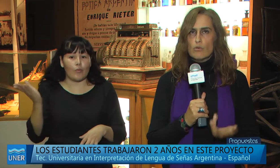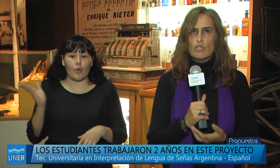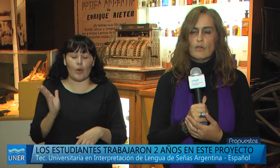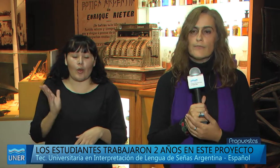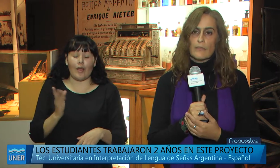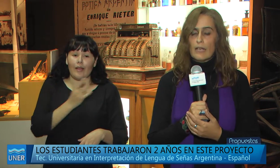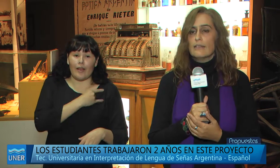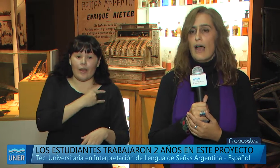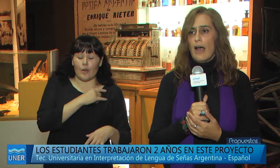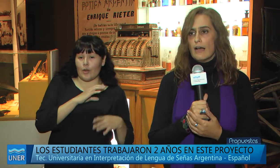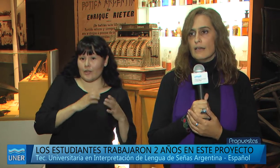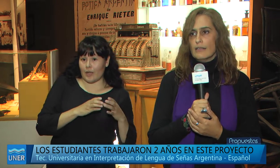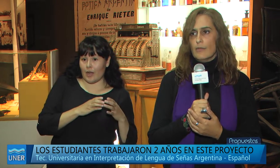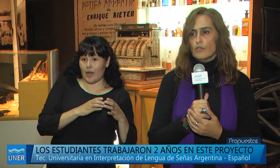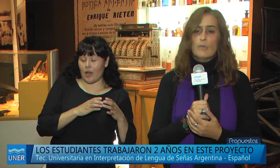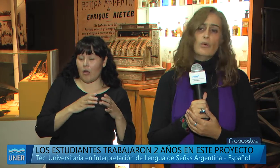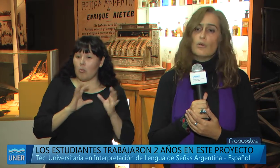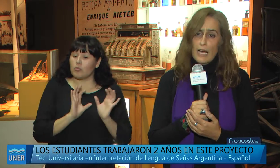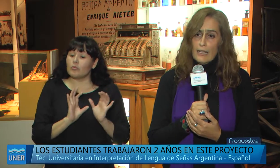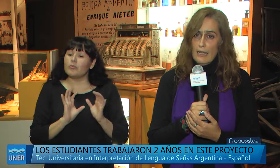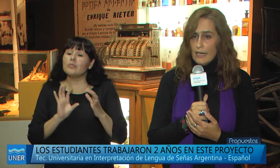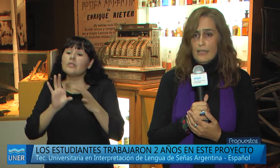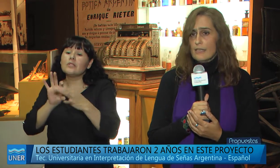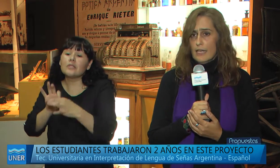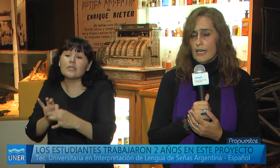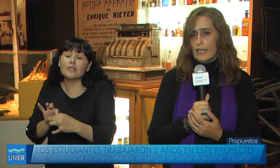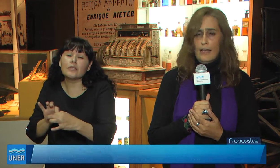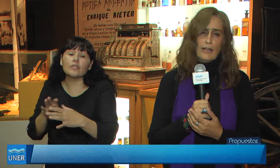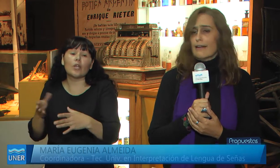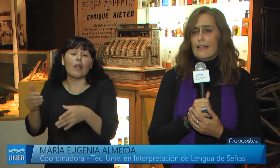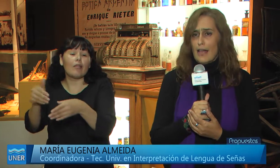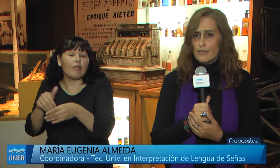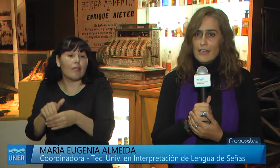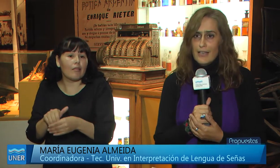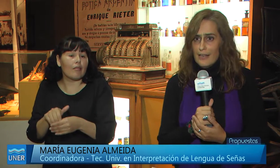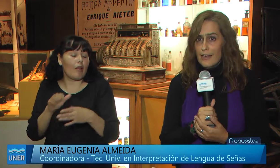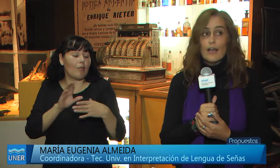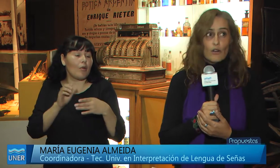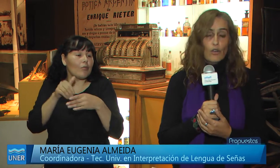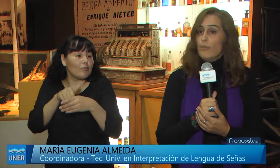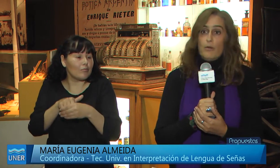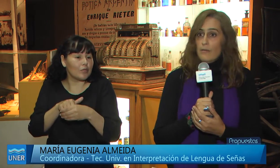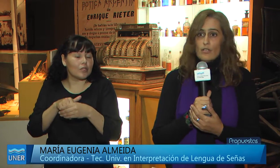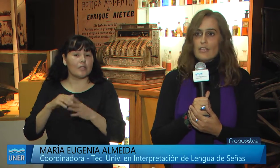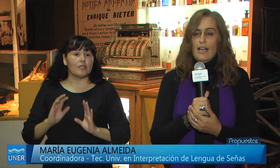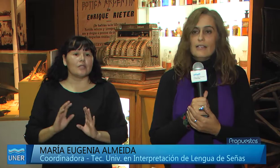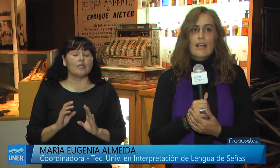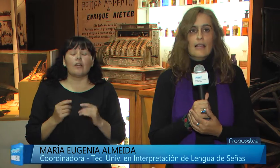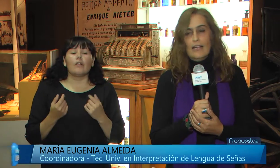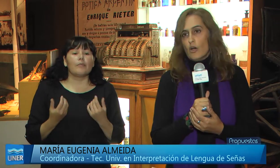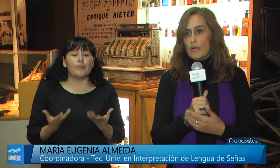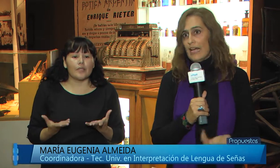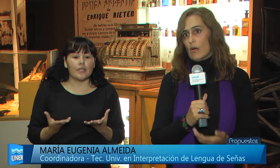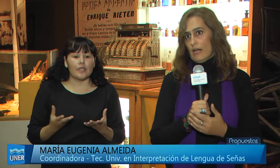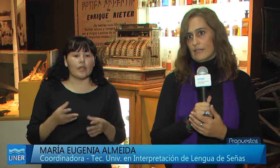una institución que está, digamos, involucrada, que está inserta, que está enredada, si ustedes quieren, con los problemas sociales